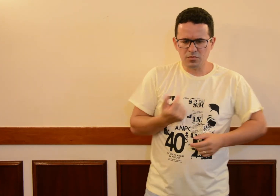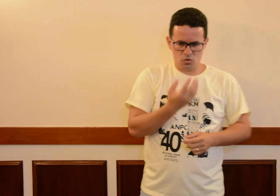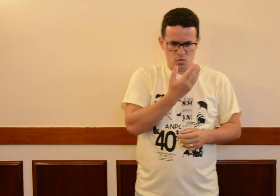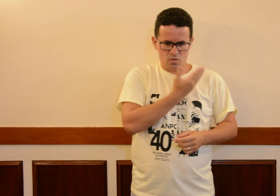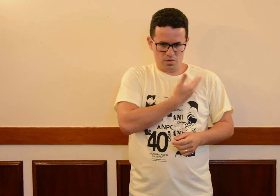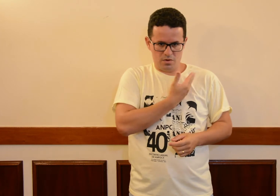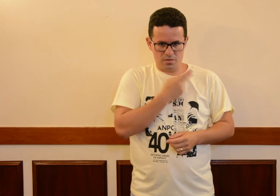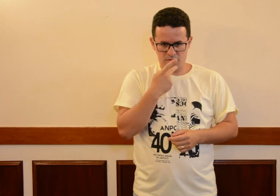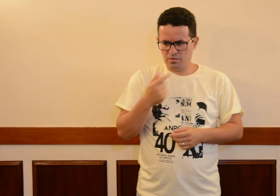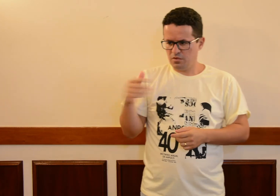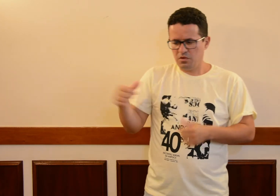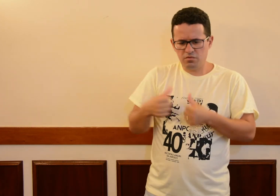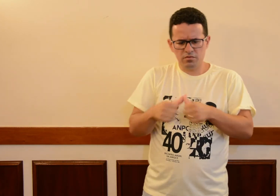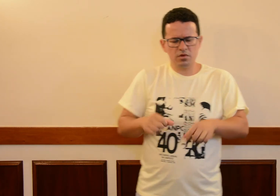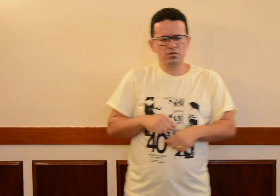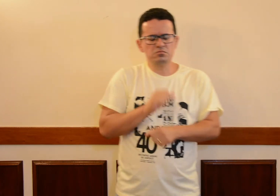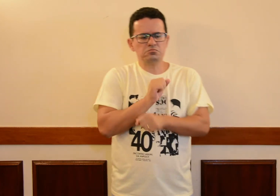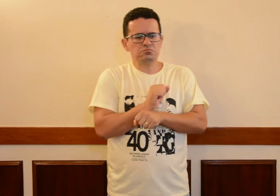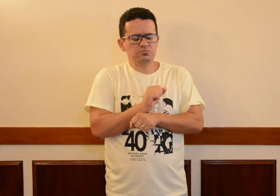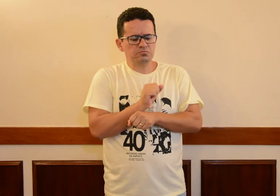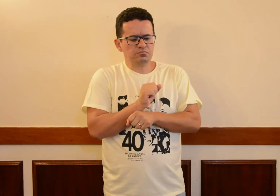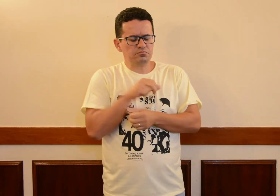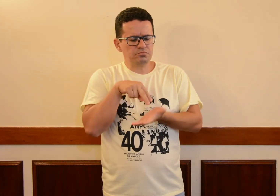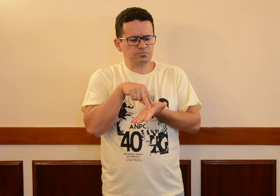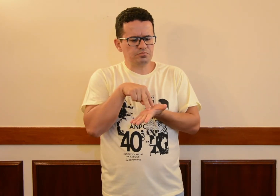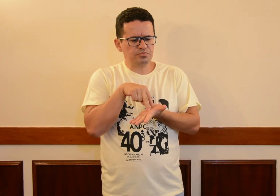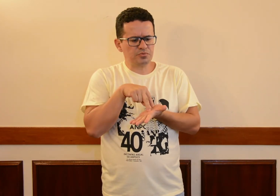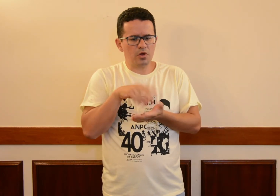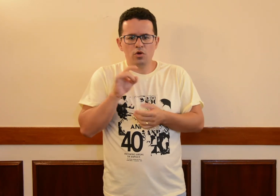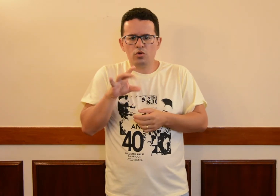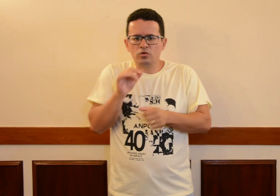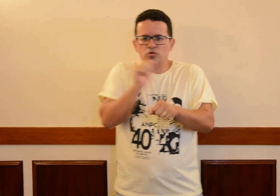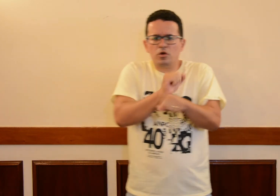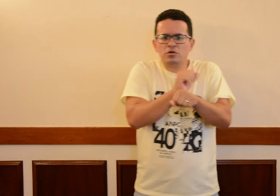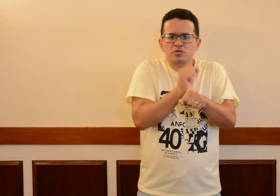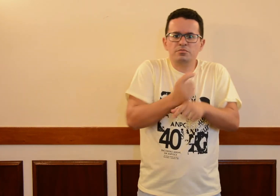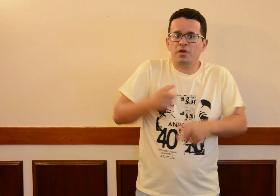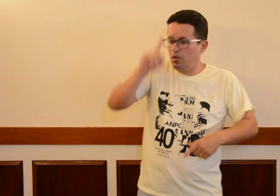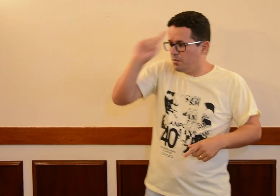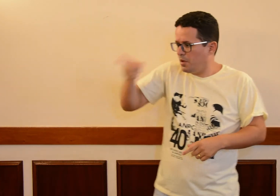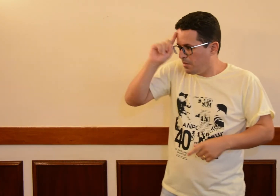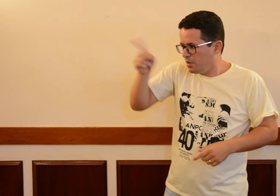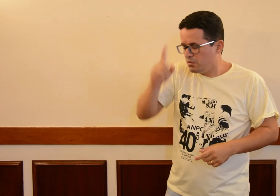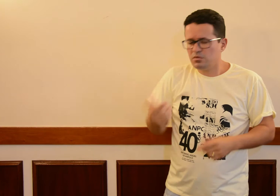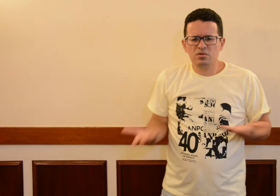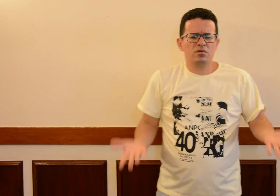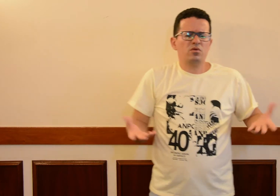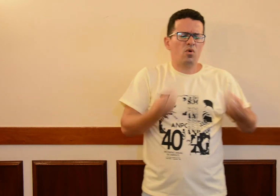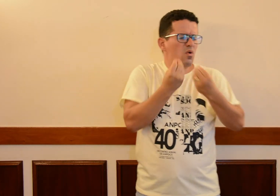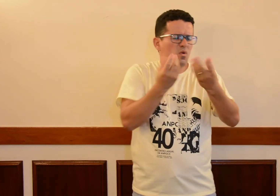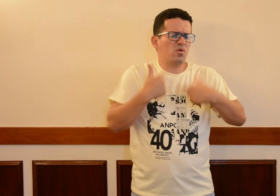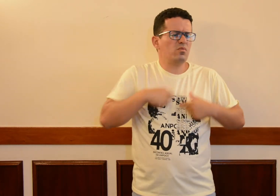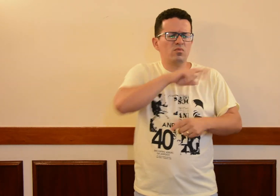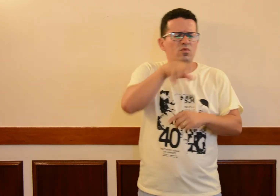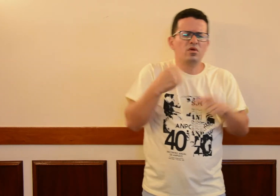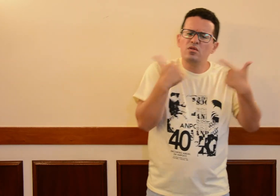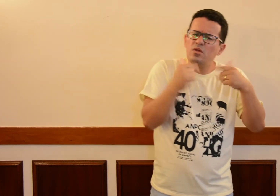ficava ali parado aguardando a solicitação do que fazer. Assim não tá, a gente tem já tanto trabalho. Tal fato foi visto como um problema